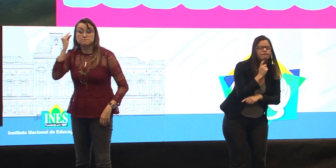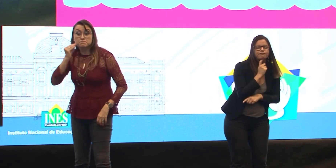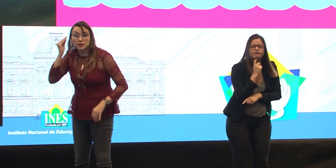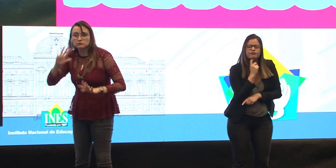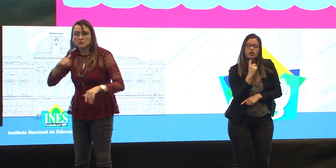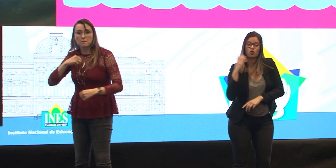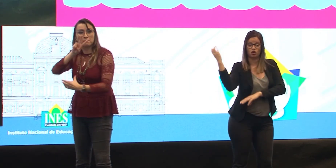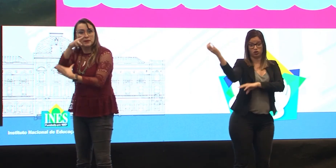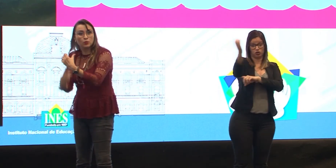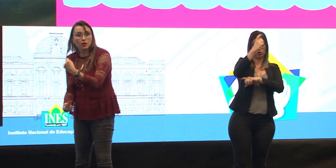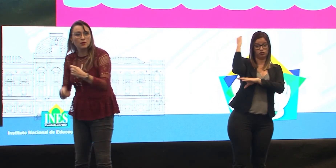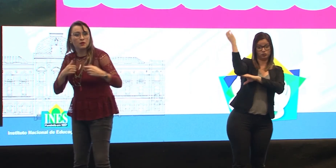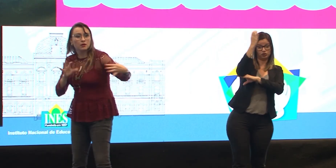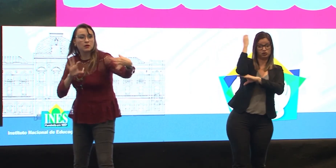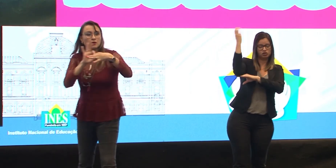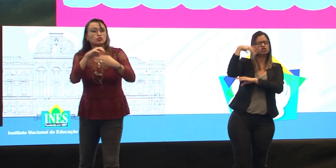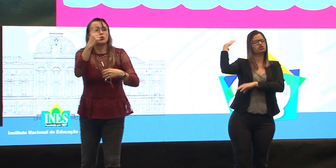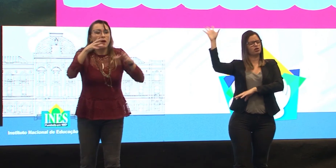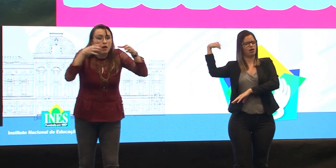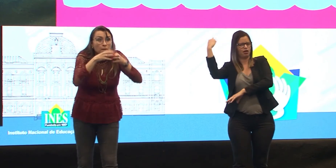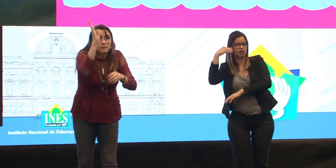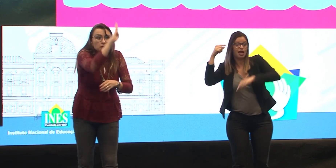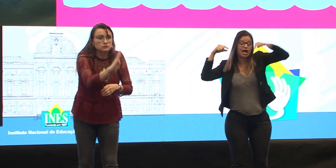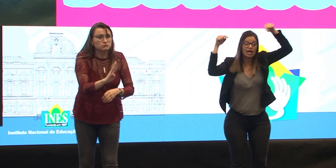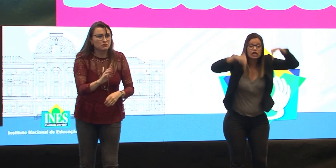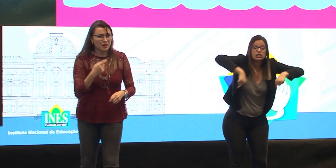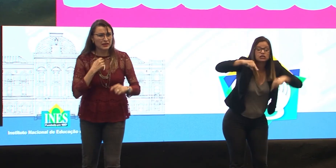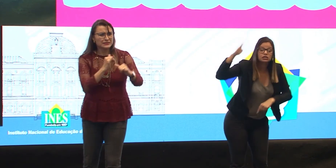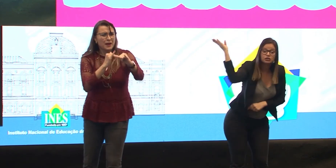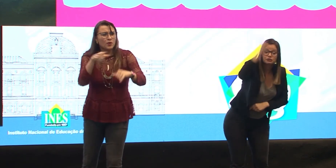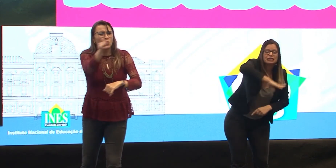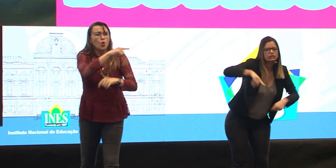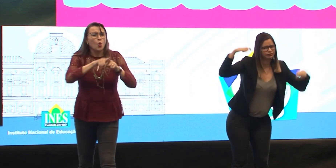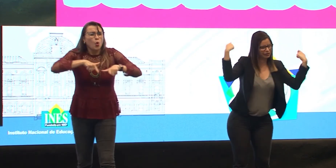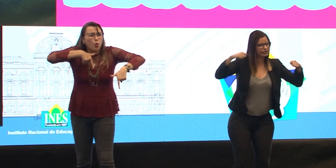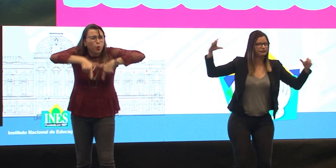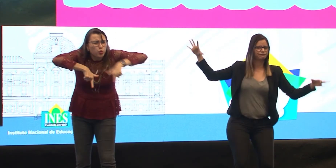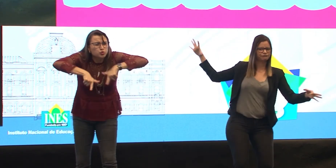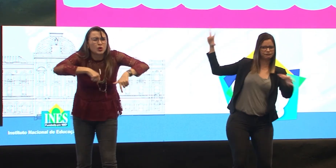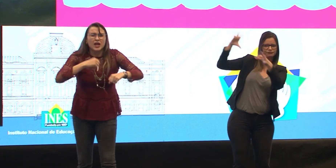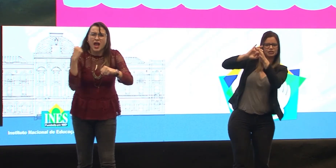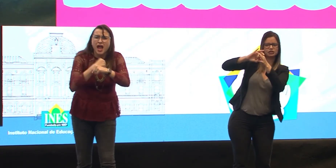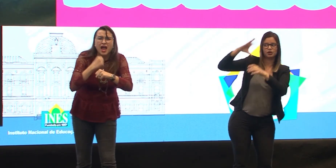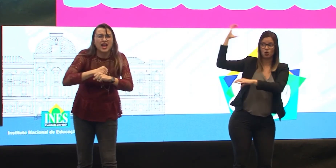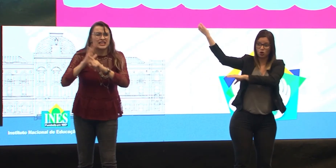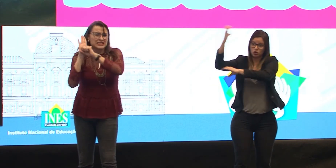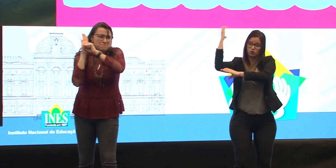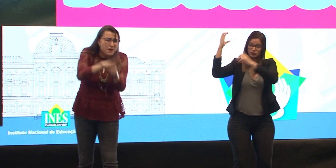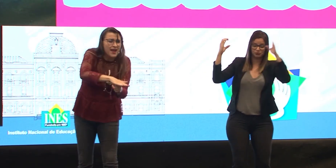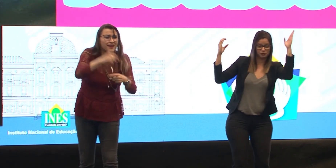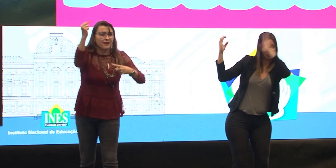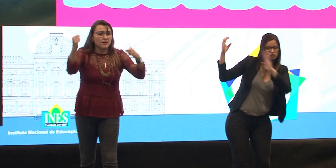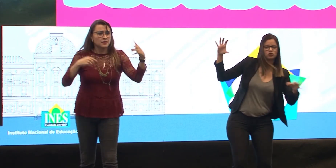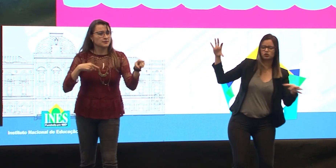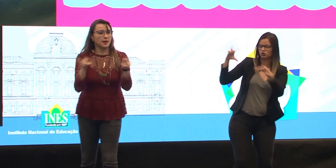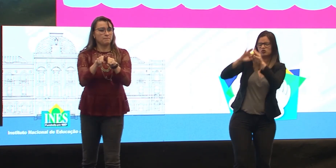algumas questões podem favorecer e ajudá-los nesse processo também de educação dos surdos, porque a